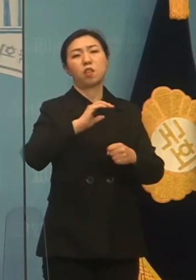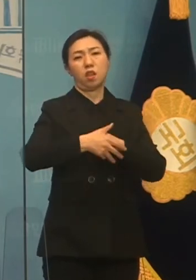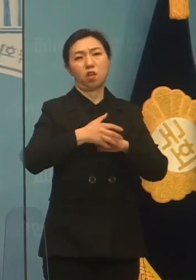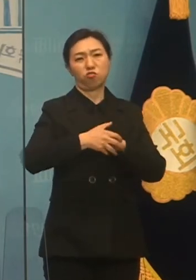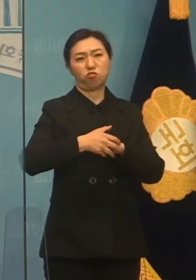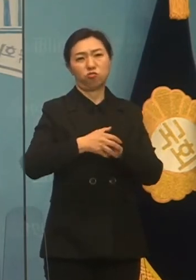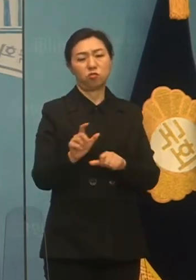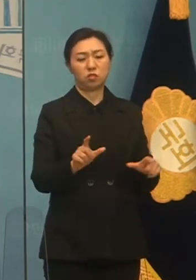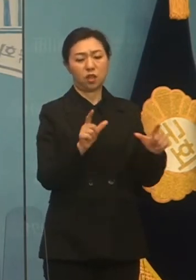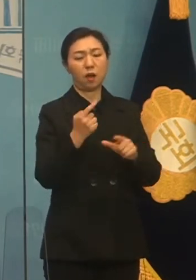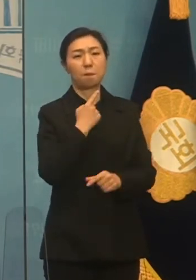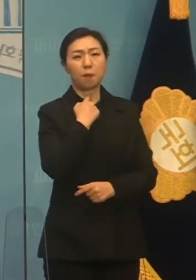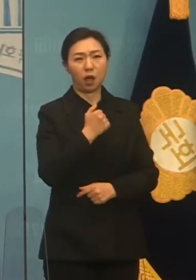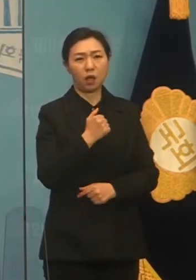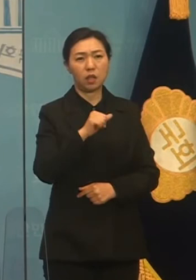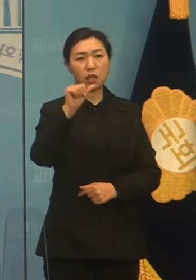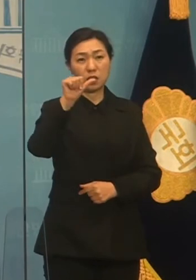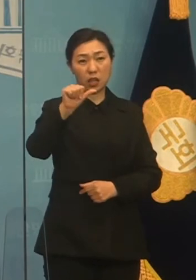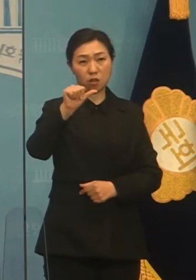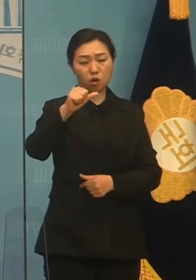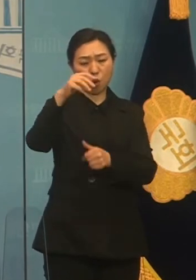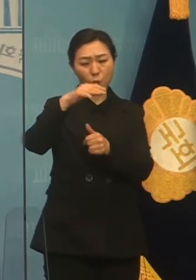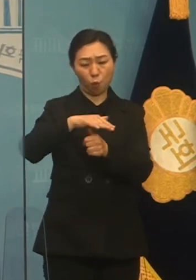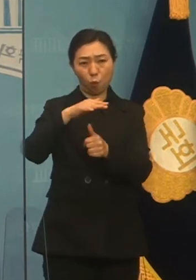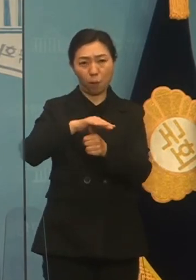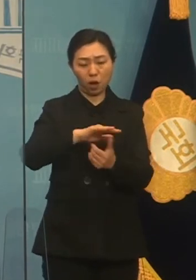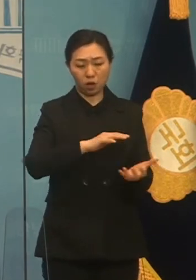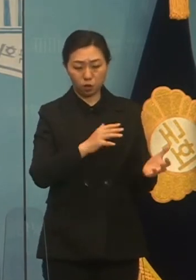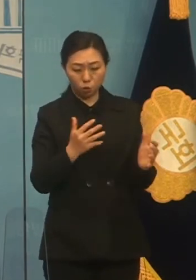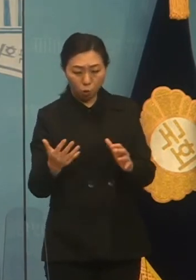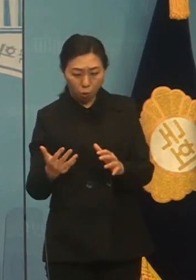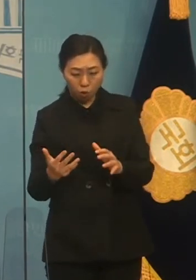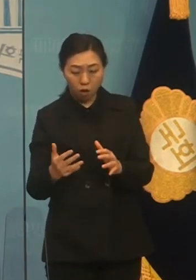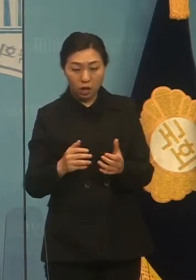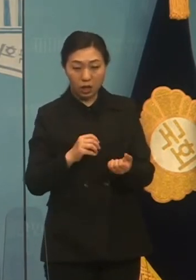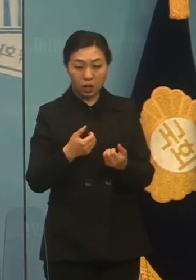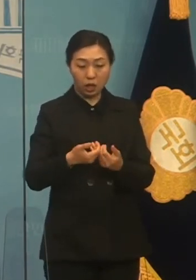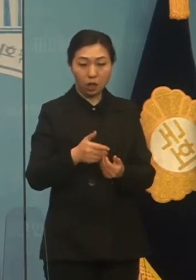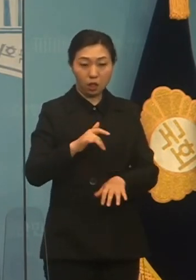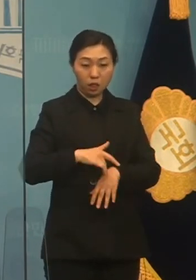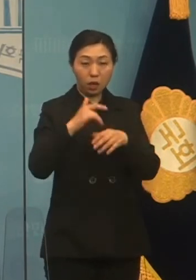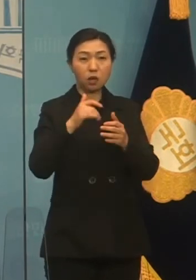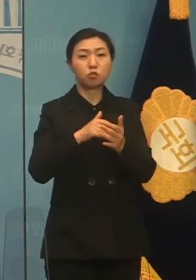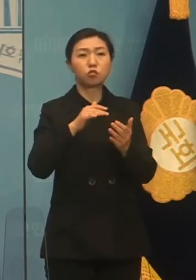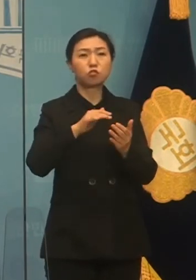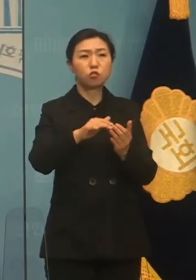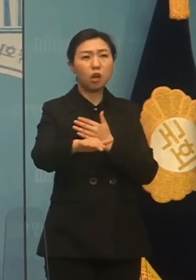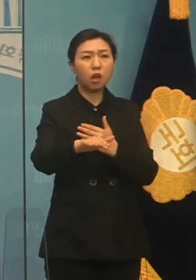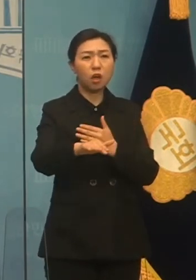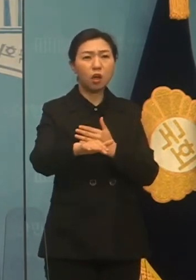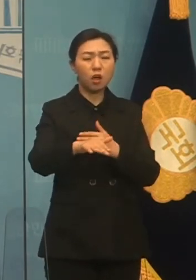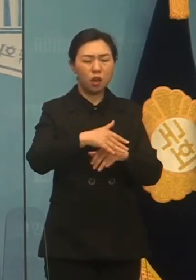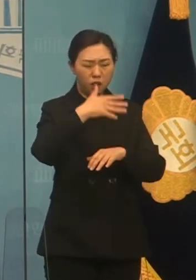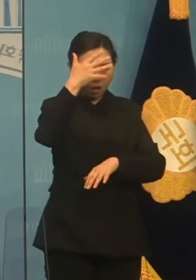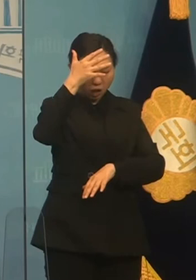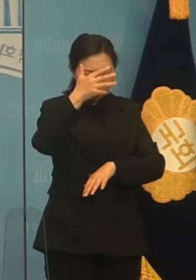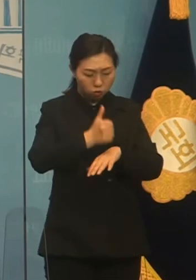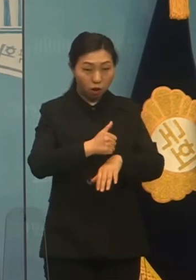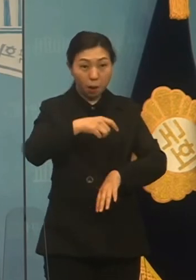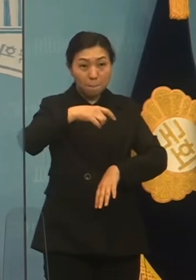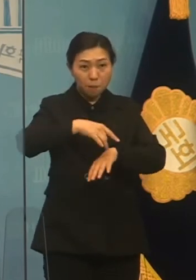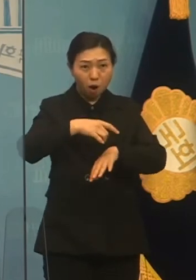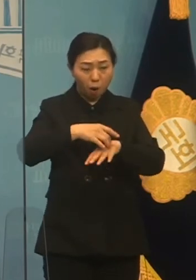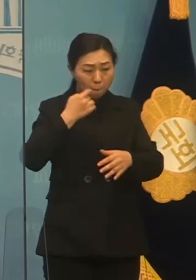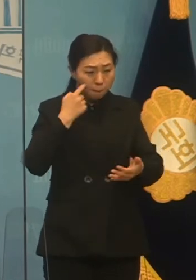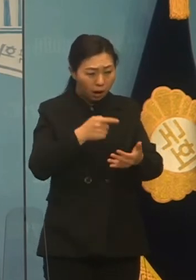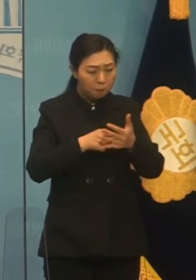학생이 실종된 지 11년 6개월 만에 6월 발견되어 전 국민을 충격과 슬픔에 빠지게 한 대구리